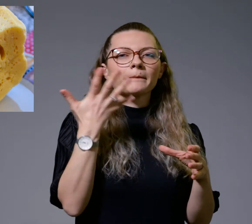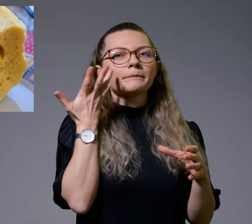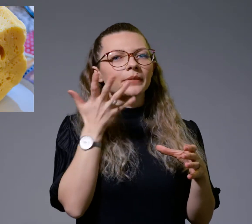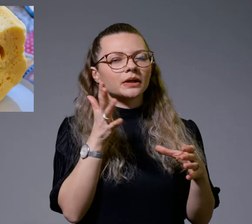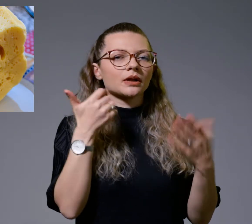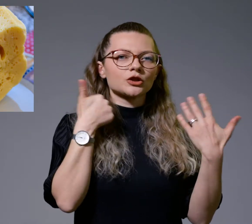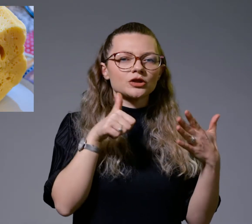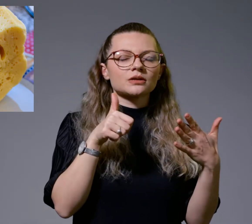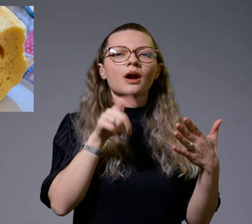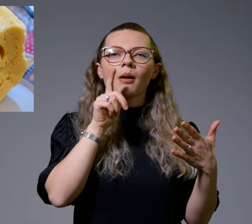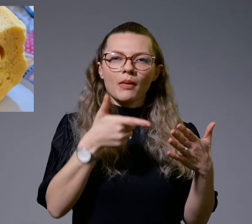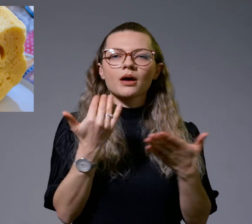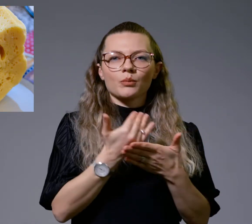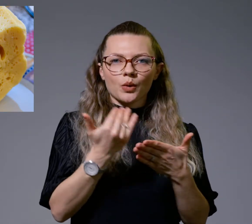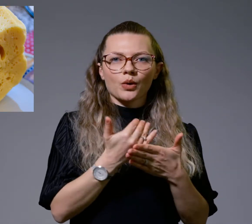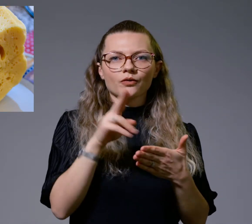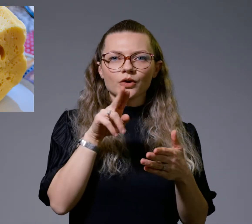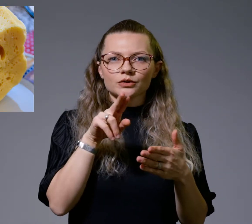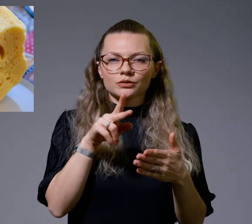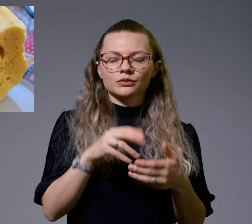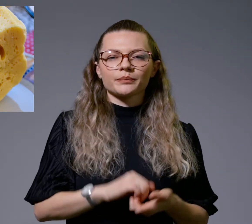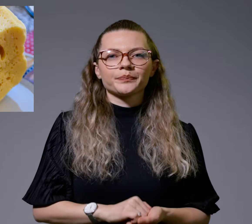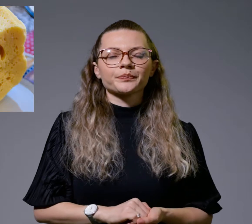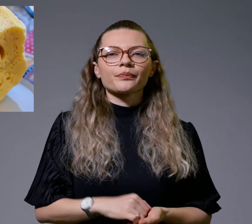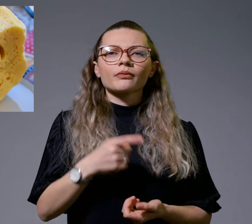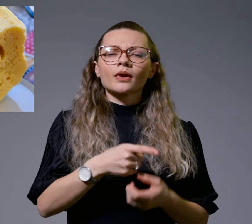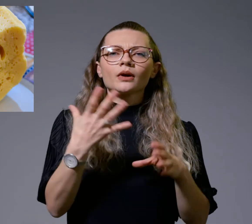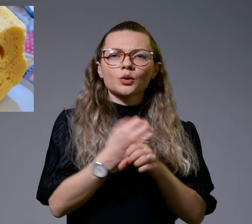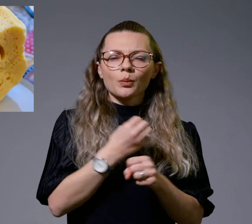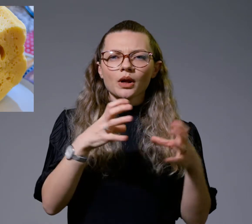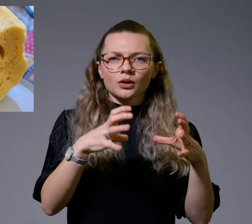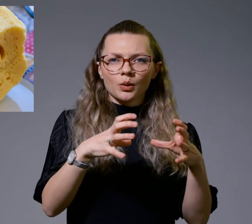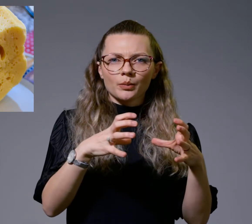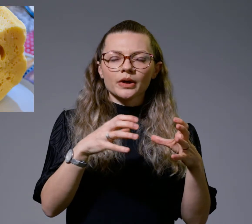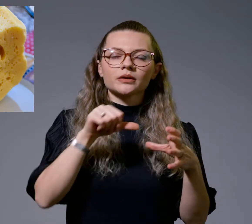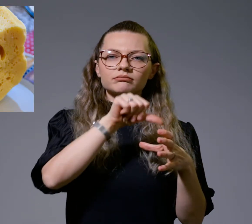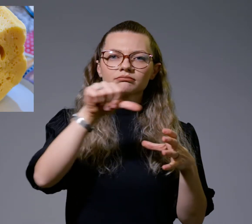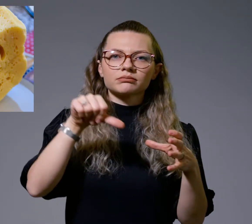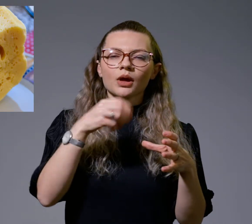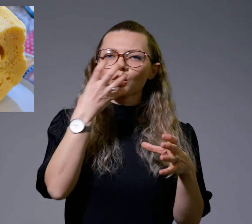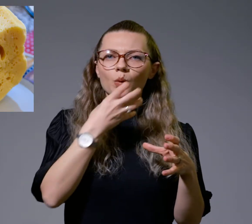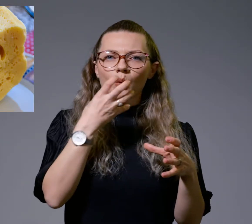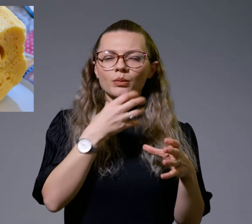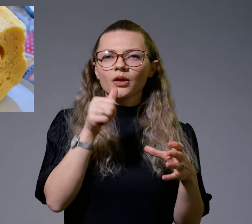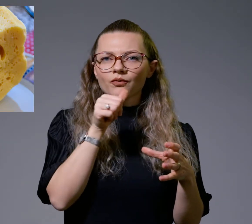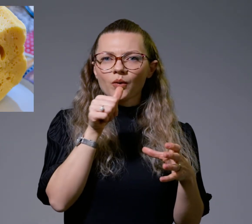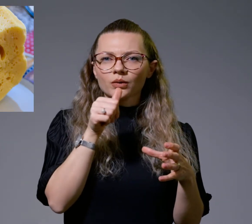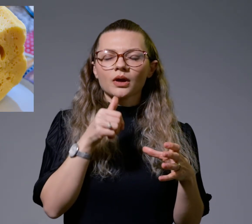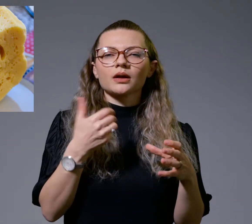се повторува постапката. Добиените топки се потураат со топла вода, за да се стврднат,